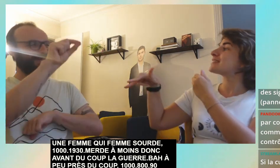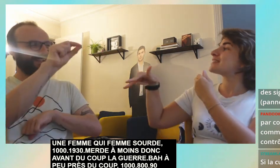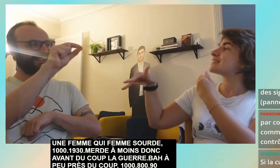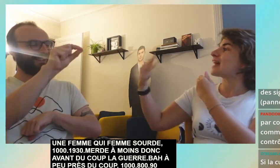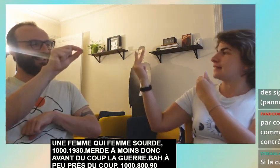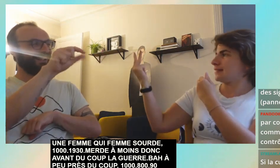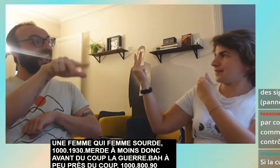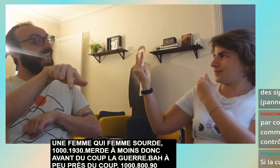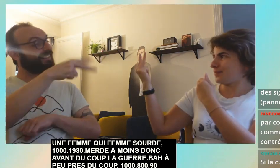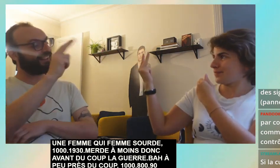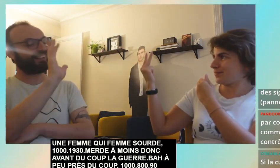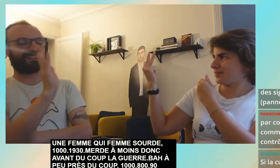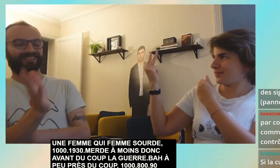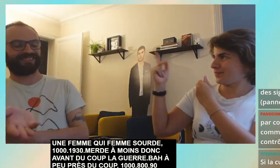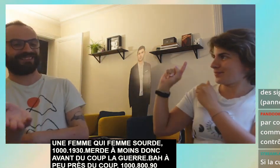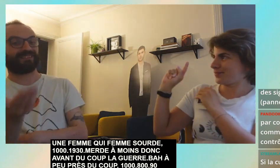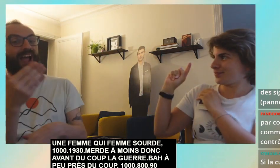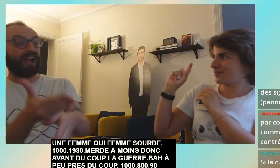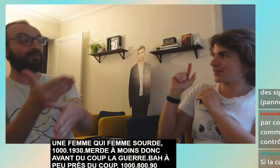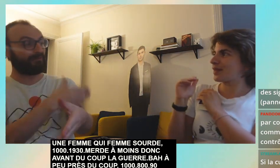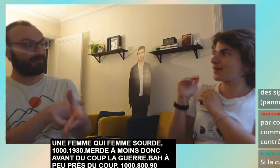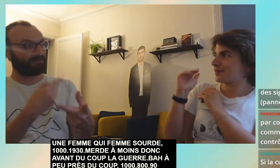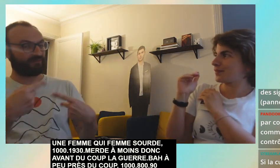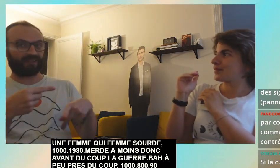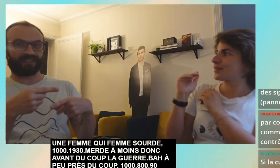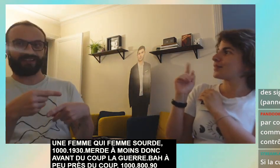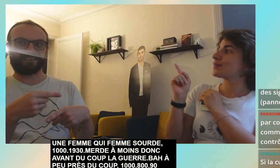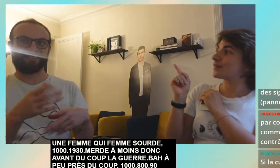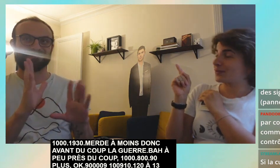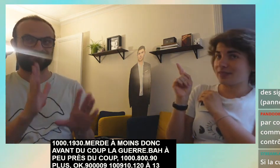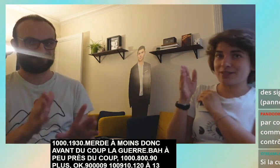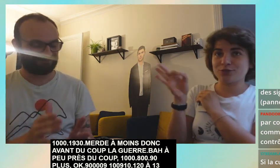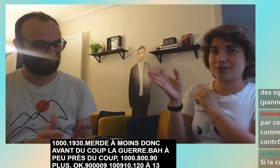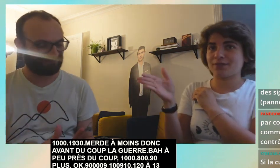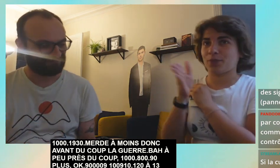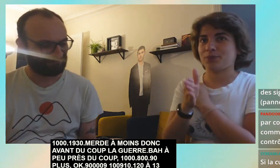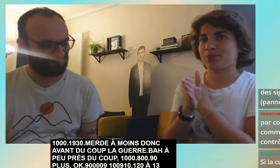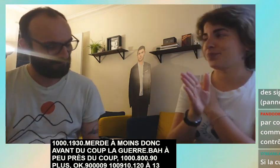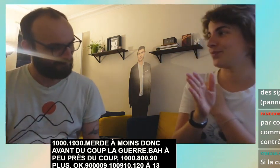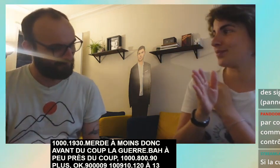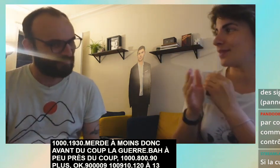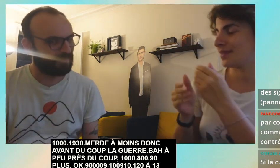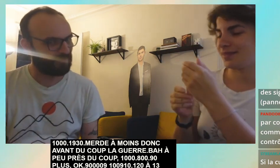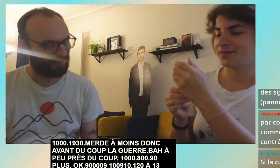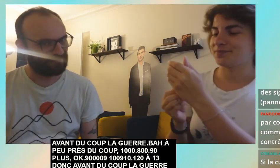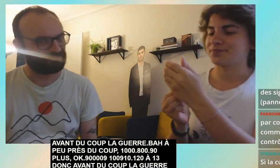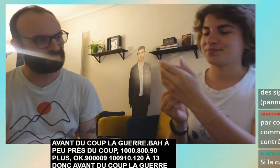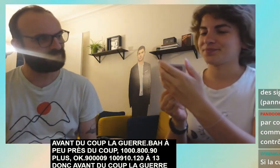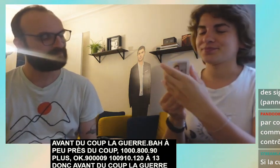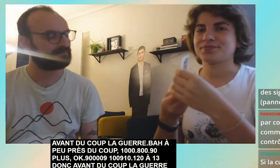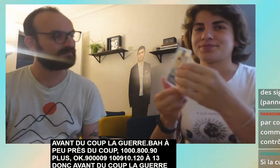1920. 13. Ah, 13. Donc avant du coup la guerre. Oui, juste avant. Ok.